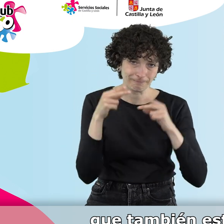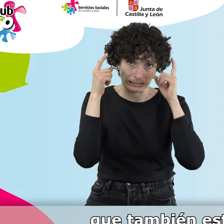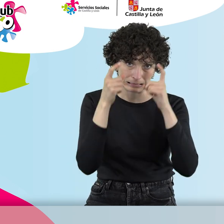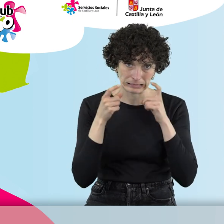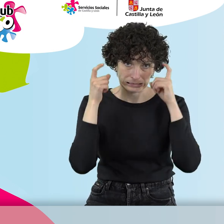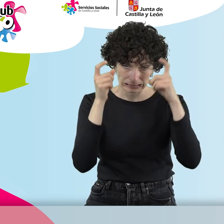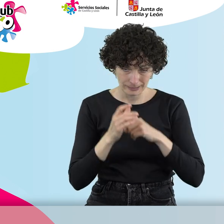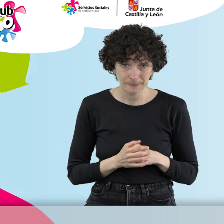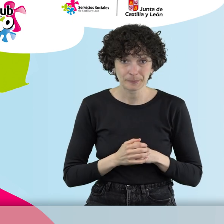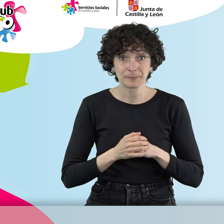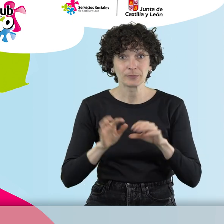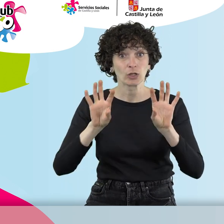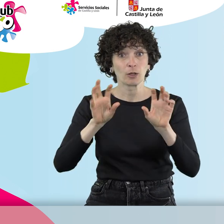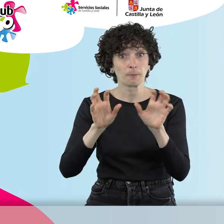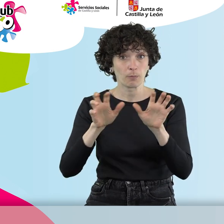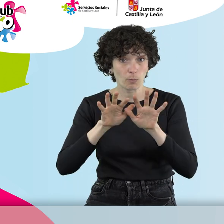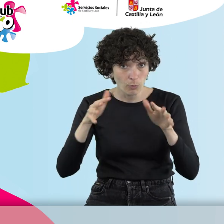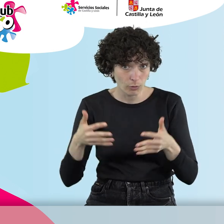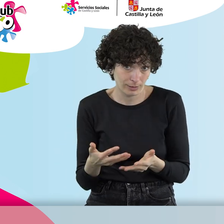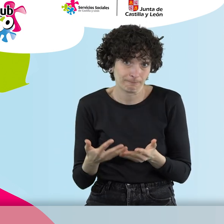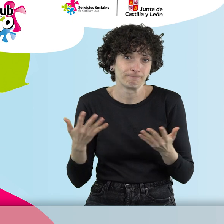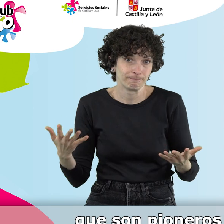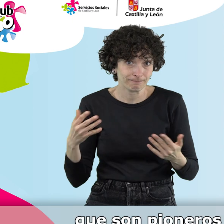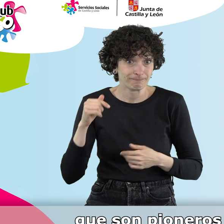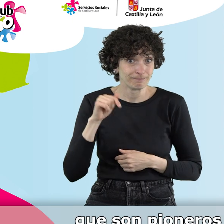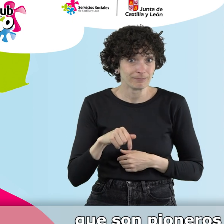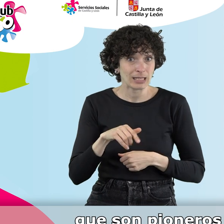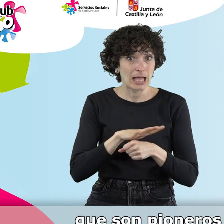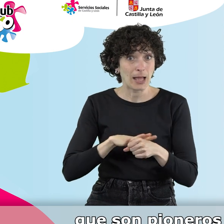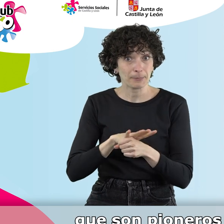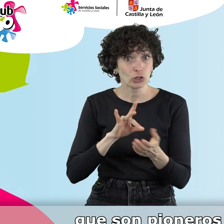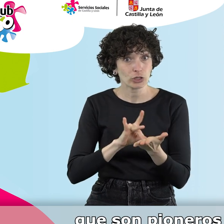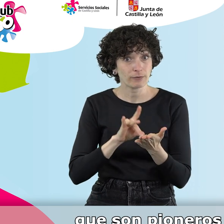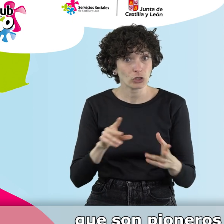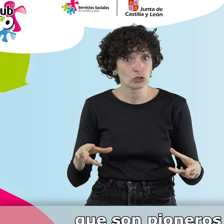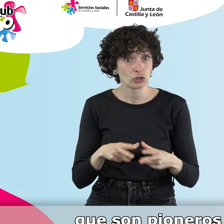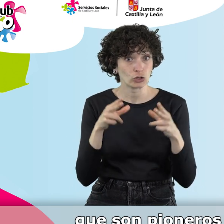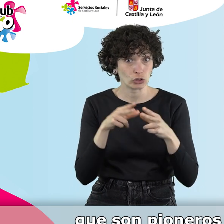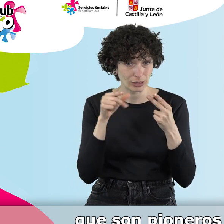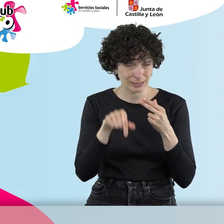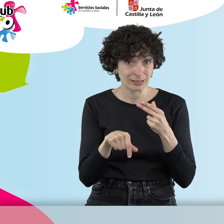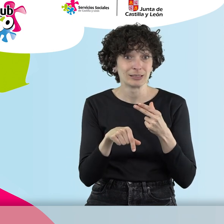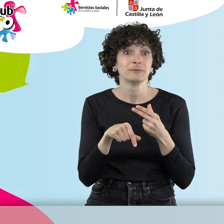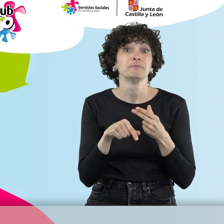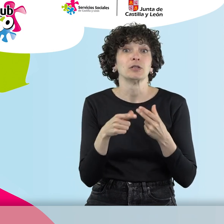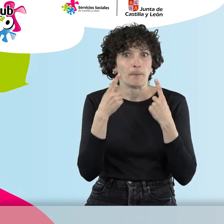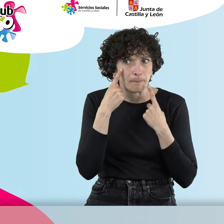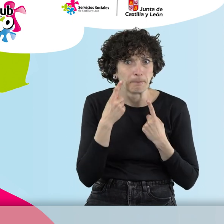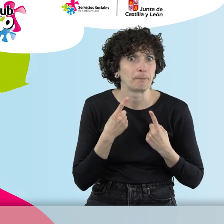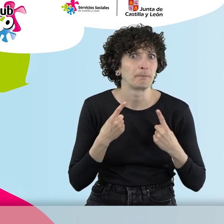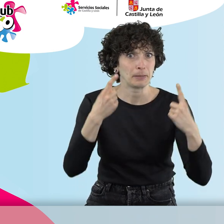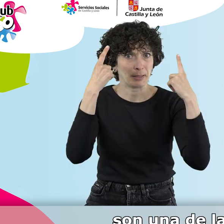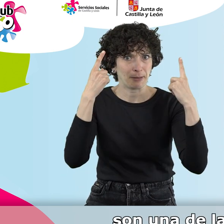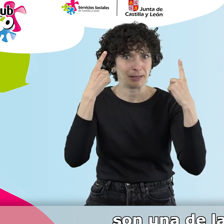soledad. Estos podcasts, que debes de saber que son pioneros en este campo de los servicios sociales en el ámbito de la